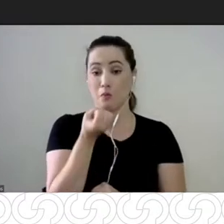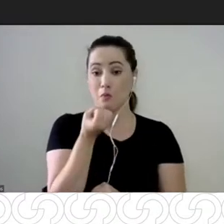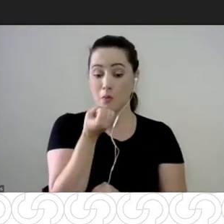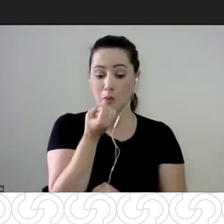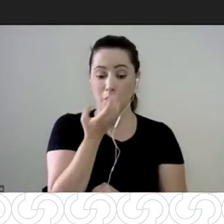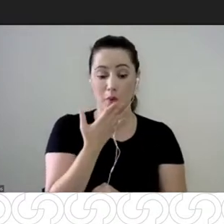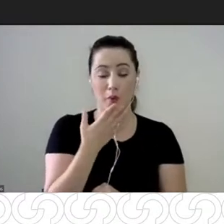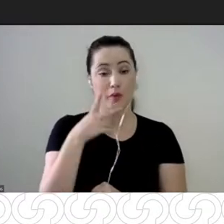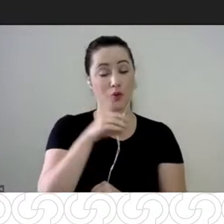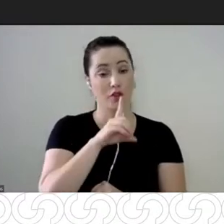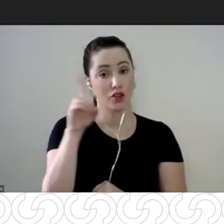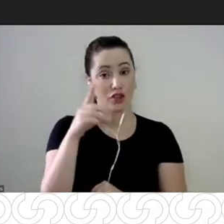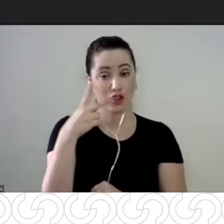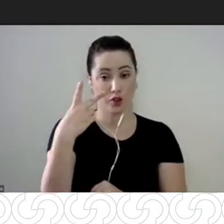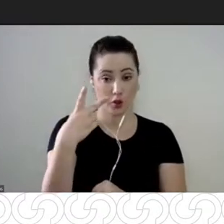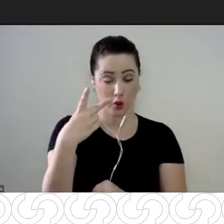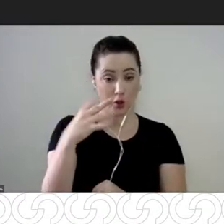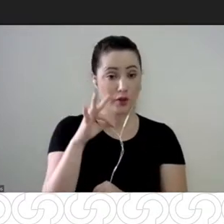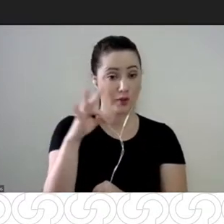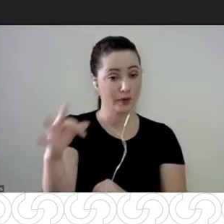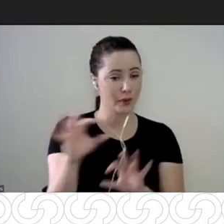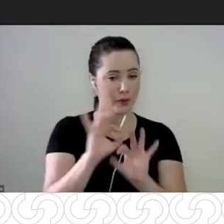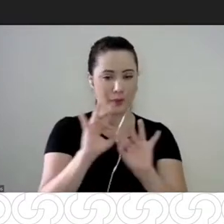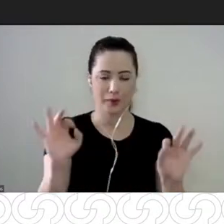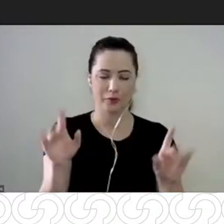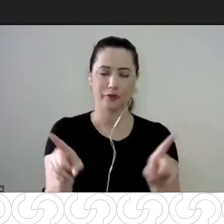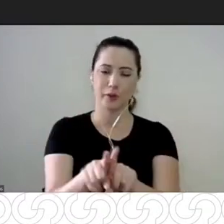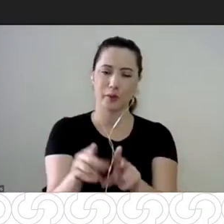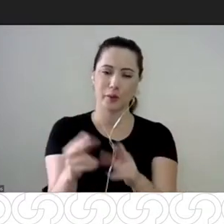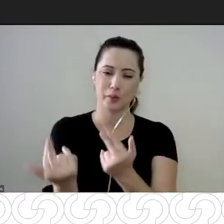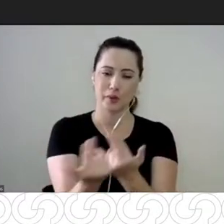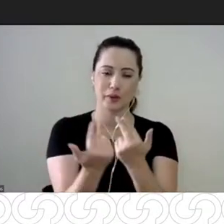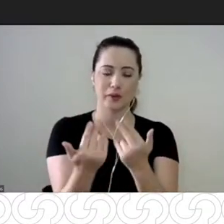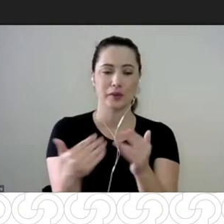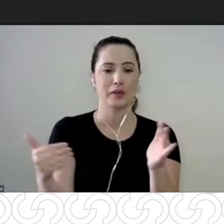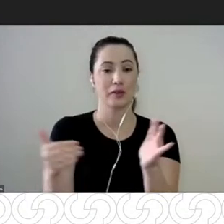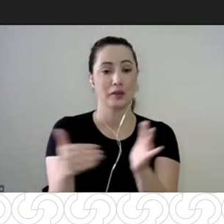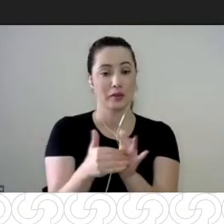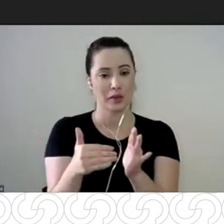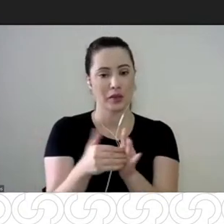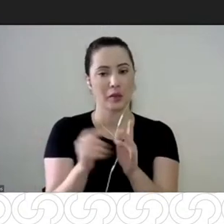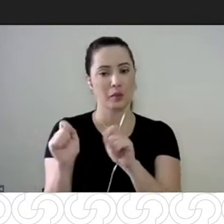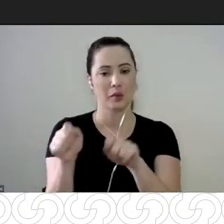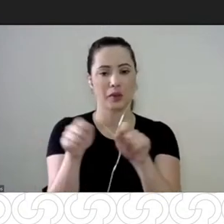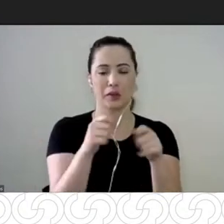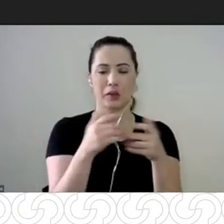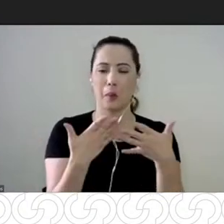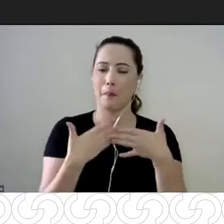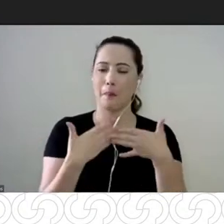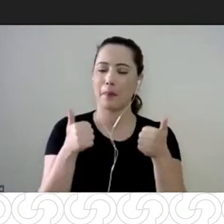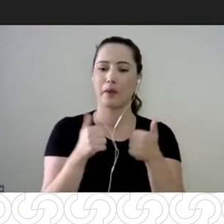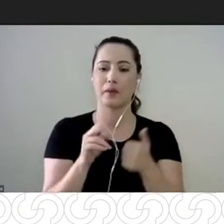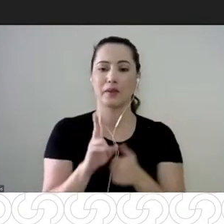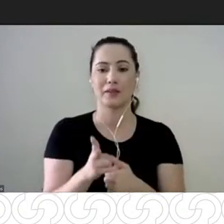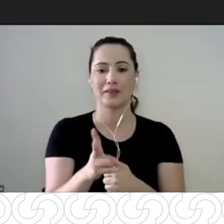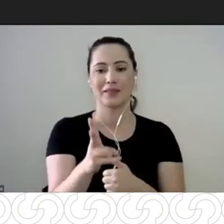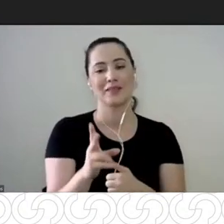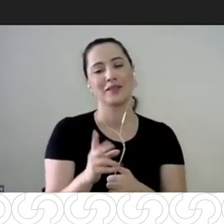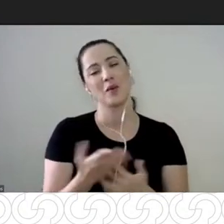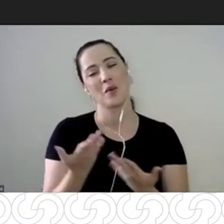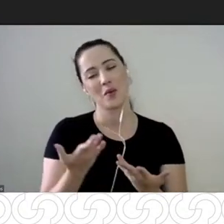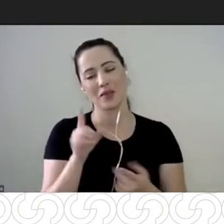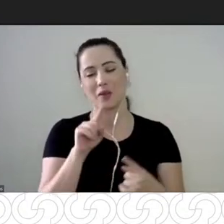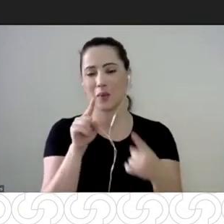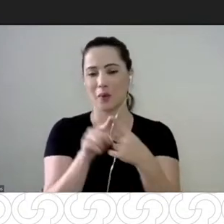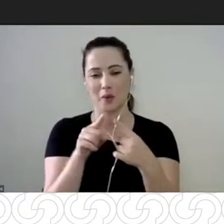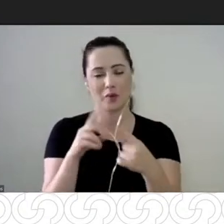dois seguintes se manterão neste nível e até competirão tentando melhorá-lo, o que é sempre um